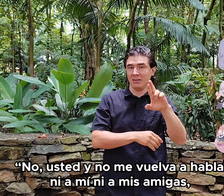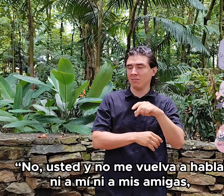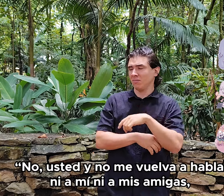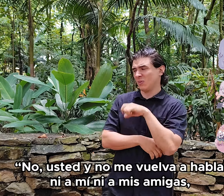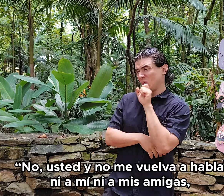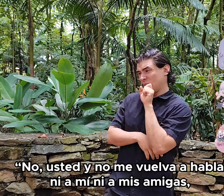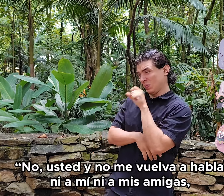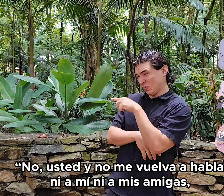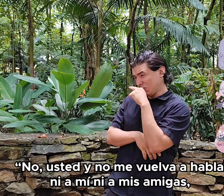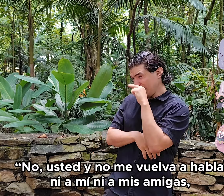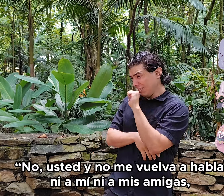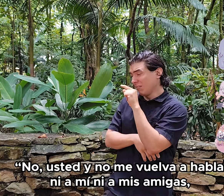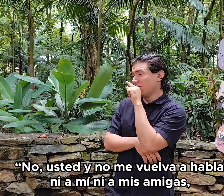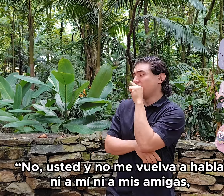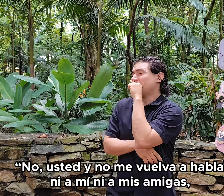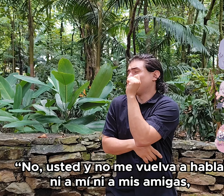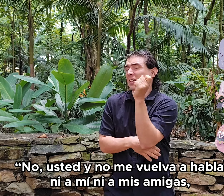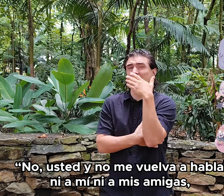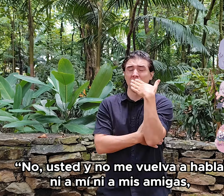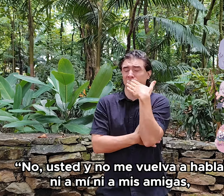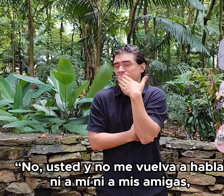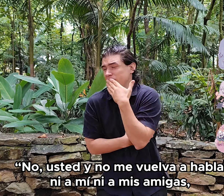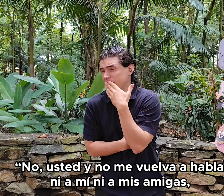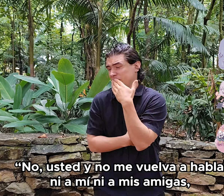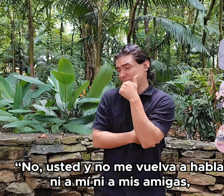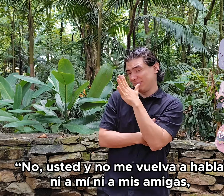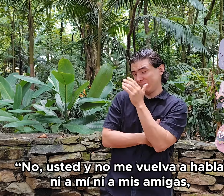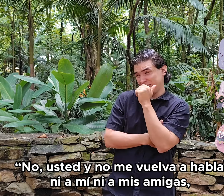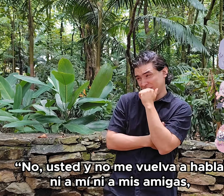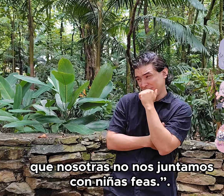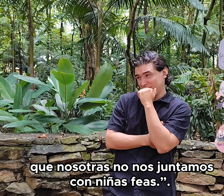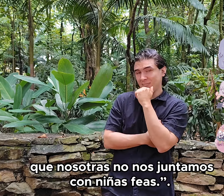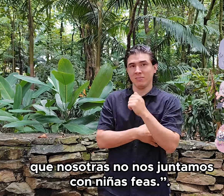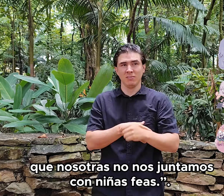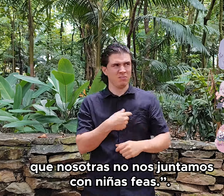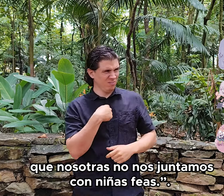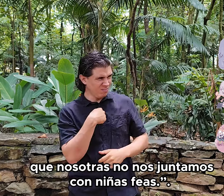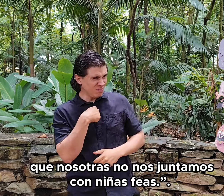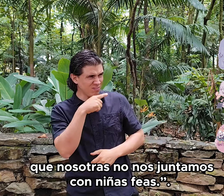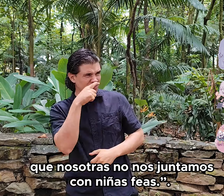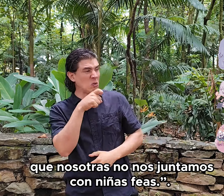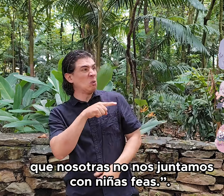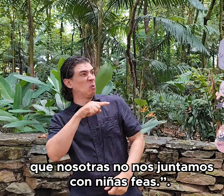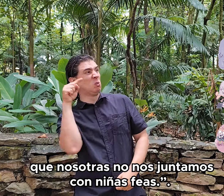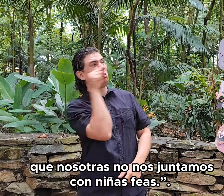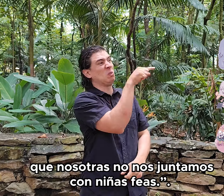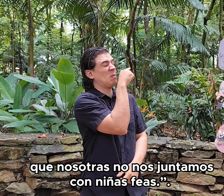No, usted y no me vuelva a hablar, ni a mí, ni a mis amigas. Que nosotros no nos juntamos con niñas feas.